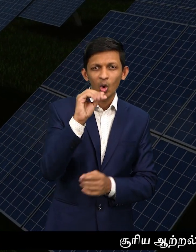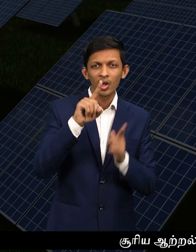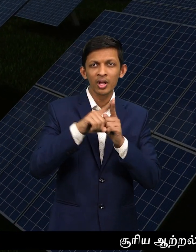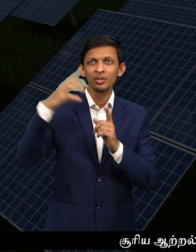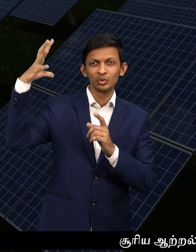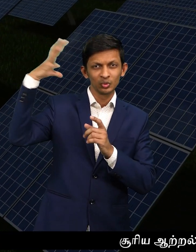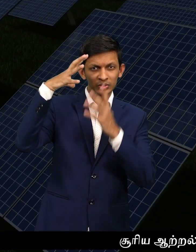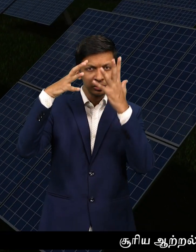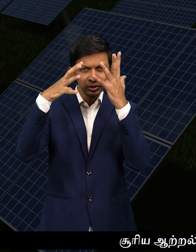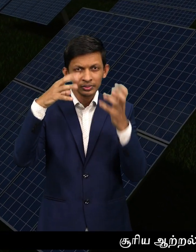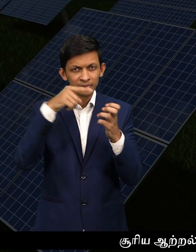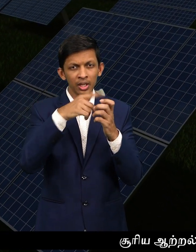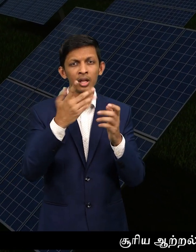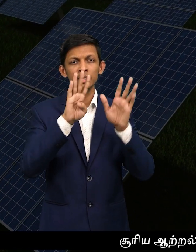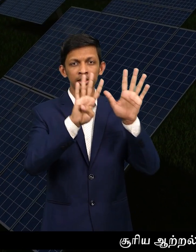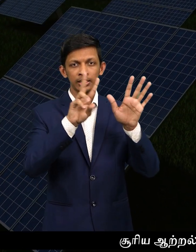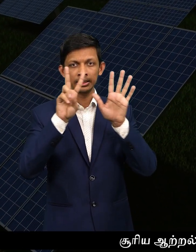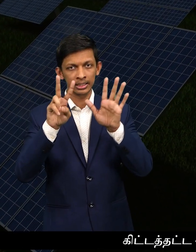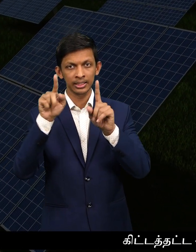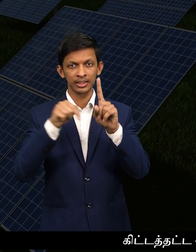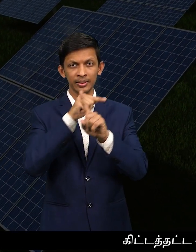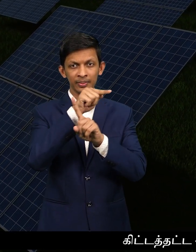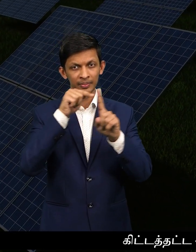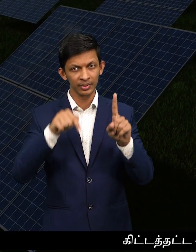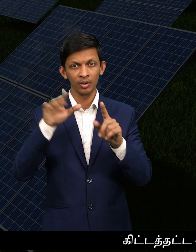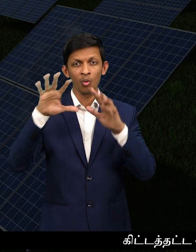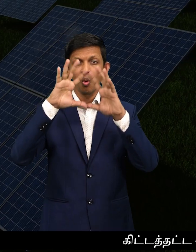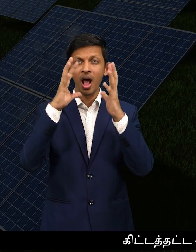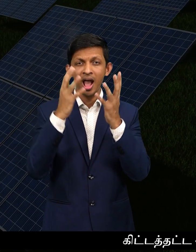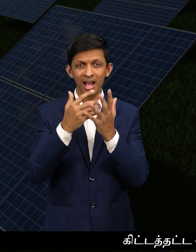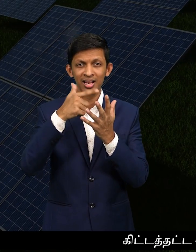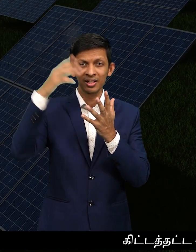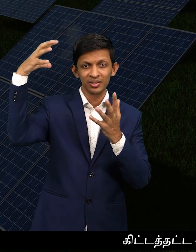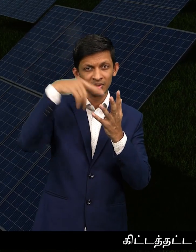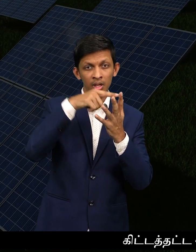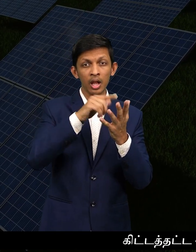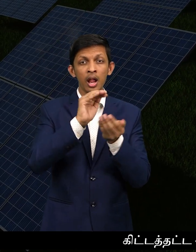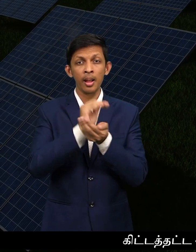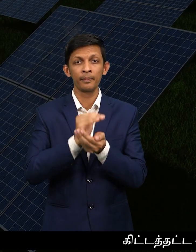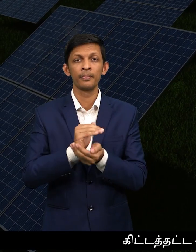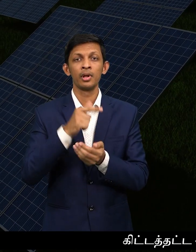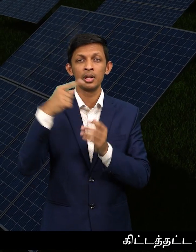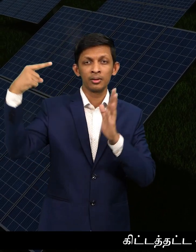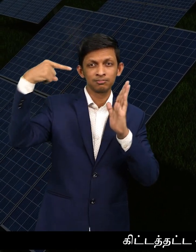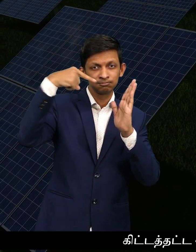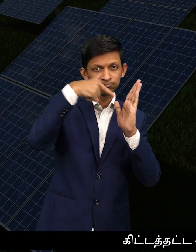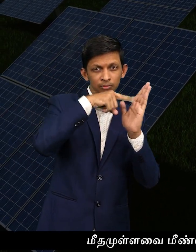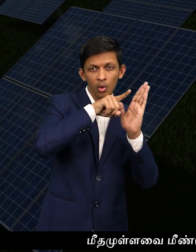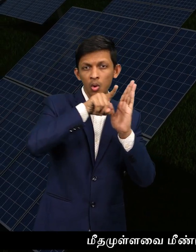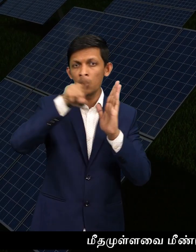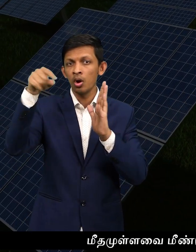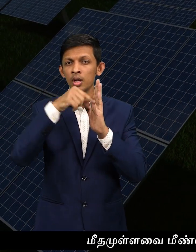சூரிய ஆற்றல் ஒரு சிறிய அளவு மட்டுமே, அதாவது கிட்டத்தட்ட 47% பூமியை வந்தடைகிறது